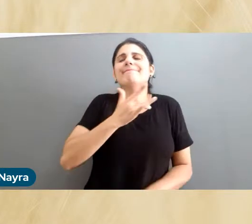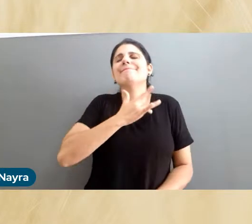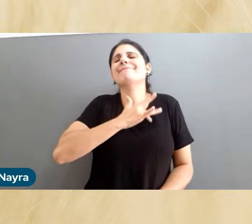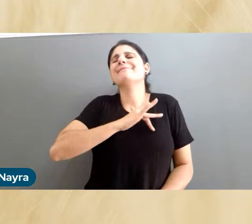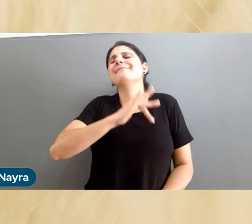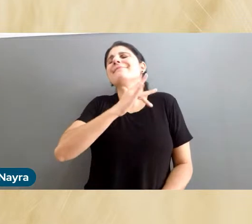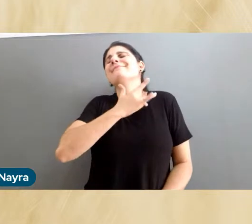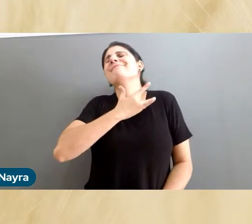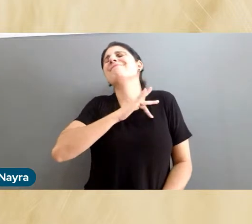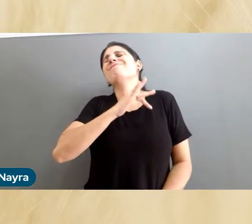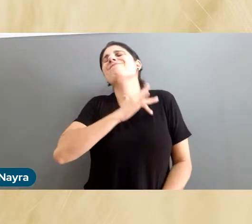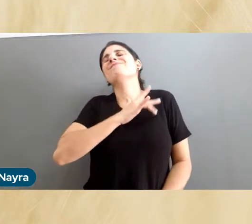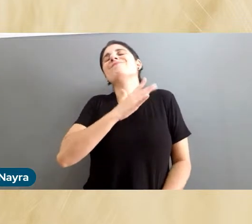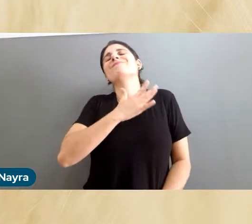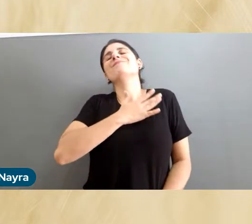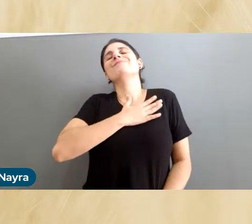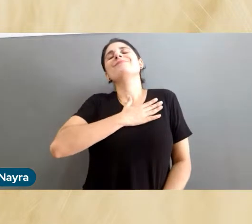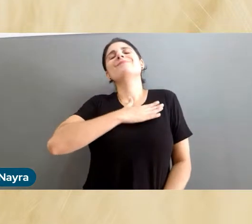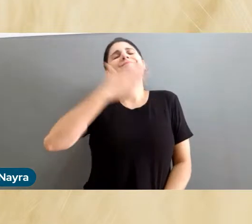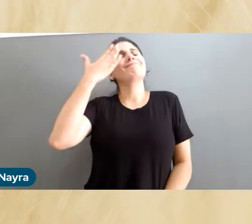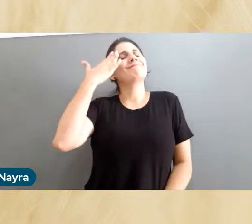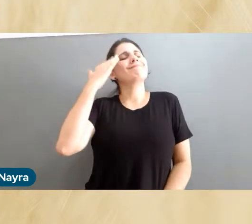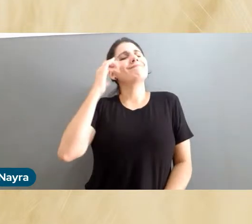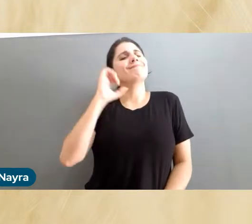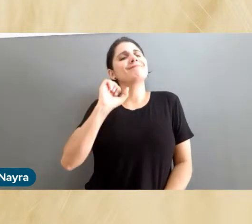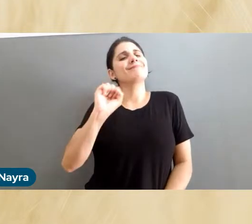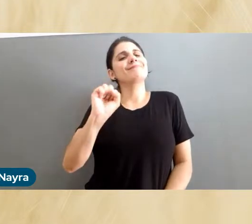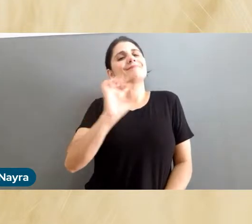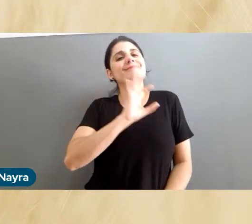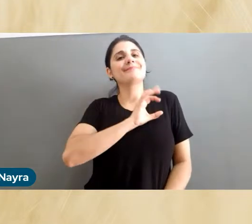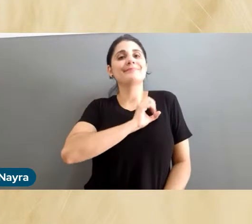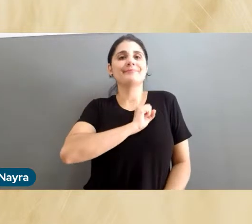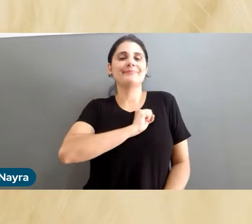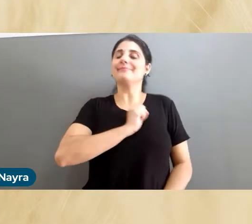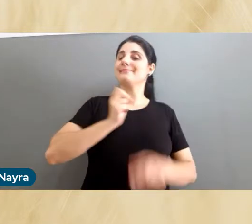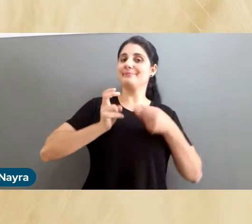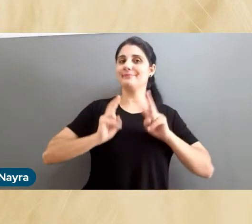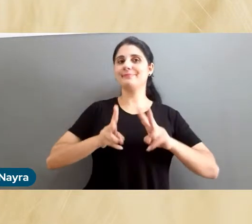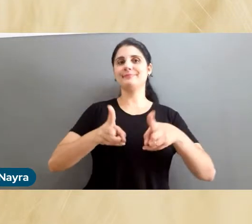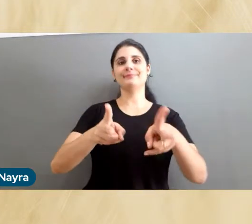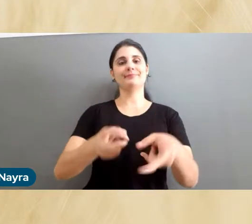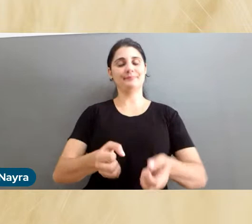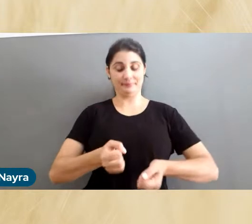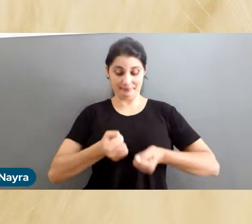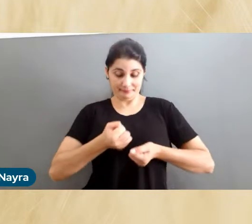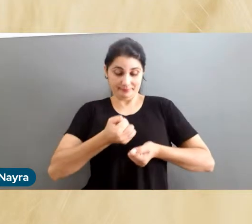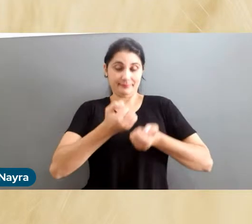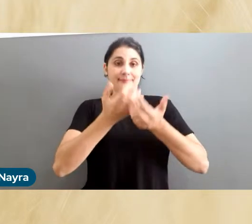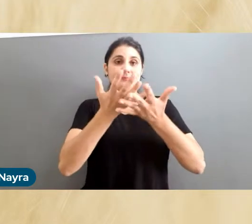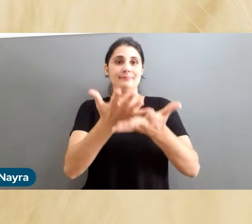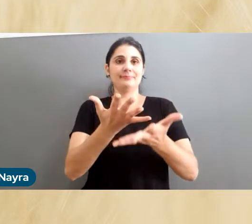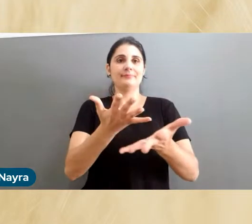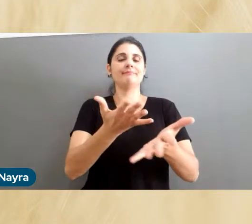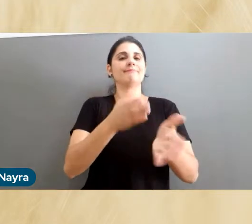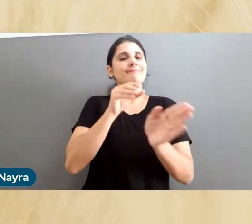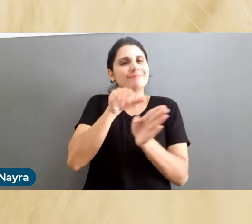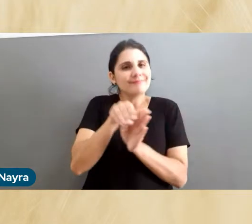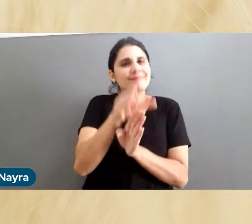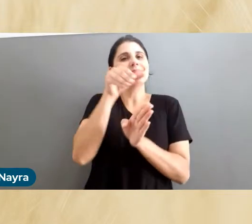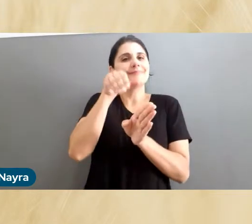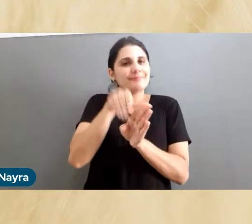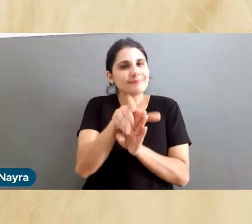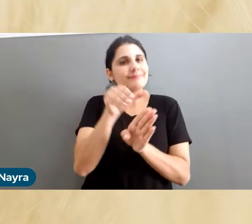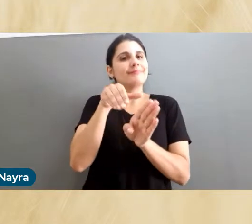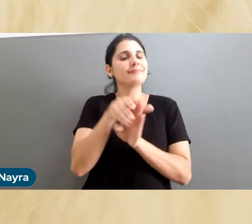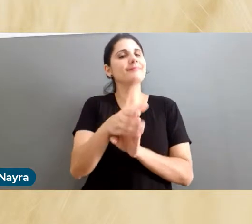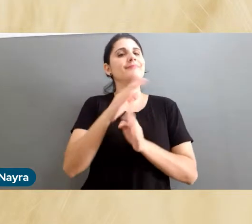de uma maneira tão sábia e tão amorosa que ela sempre nos entrega as orientações, o